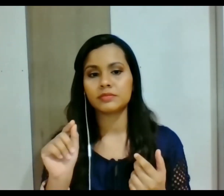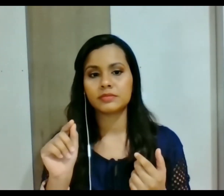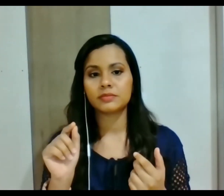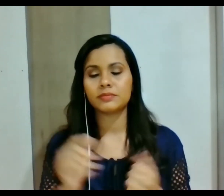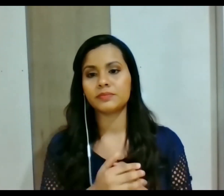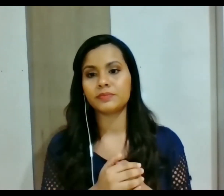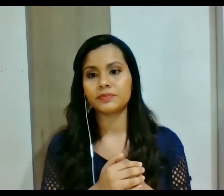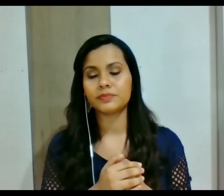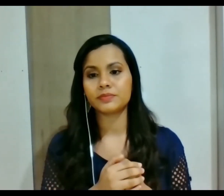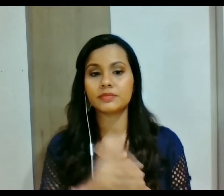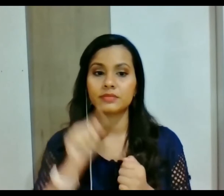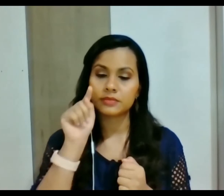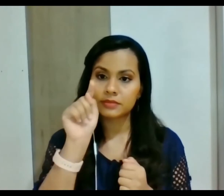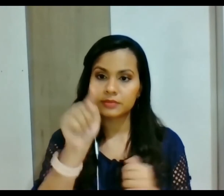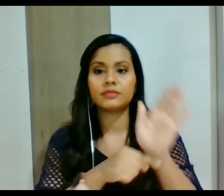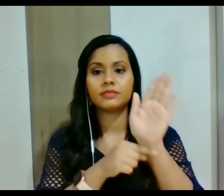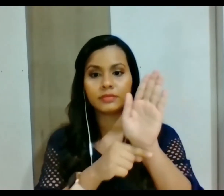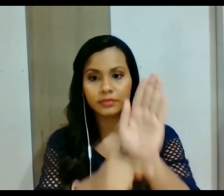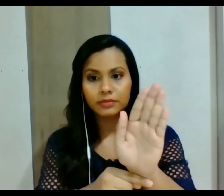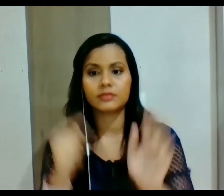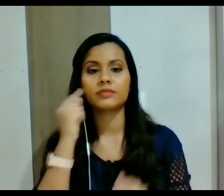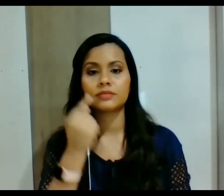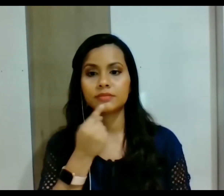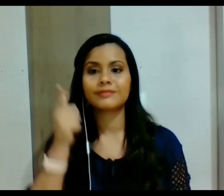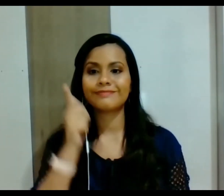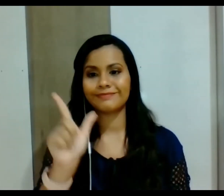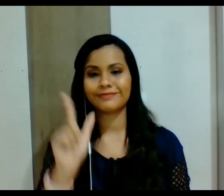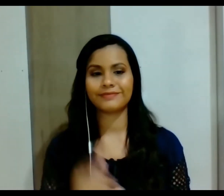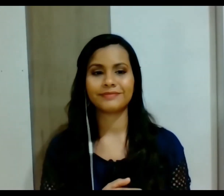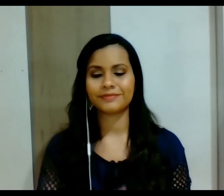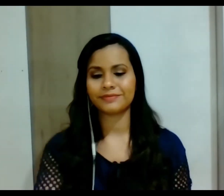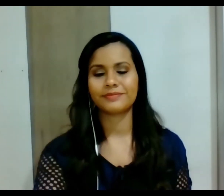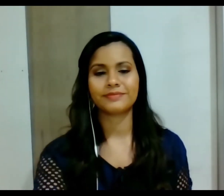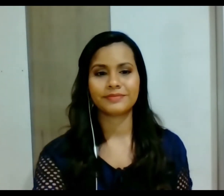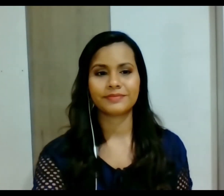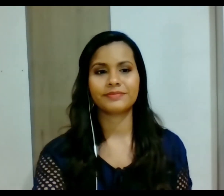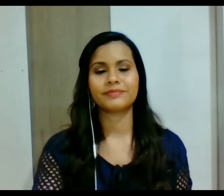E daí vai acontecer o quê? Você vai conseguir ajudar o surdo.